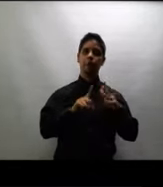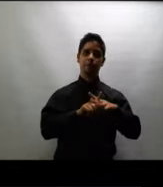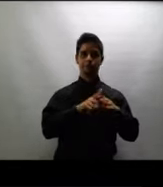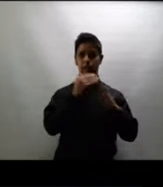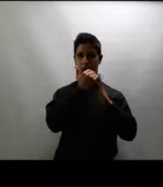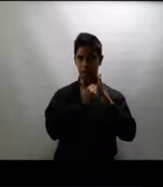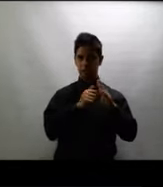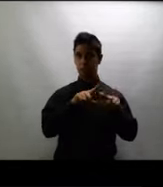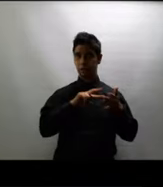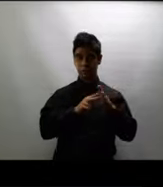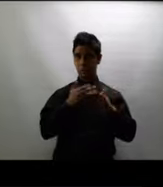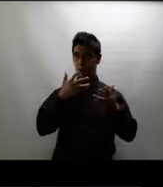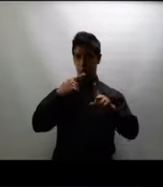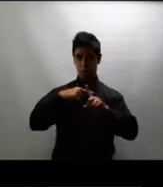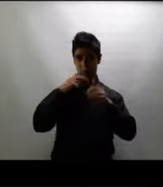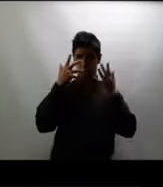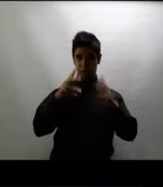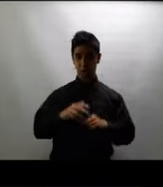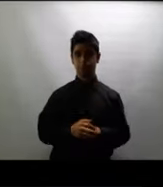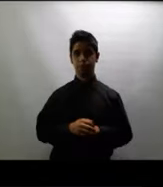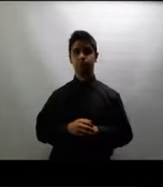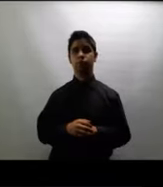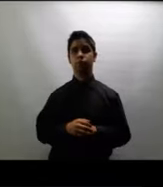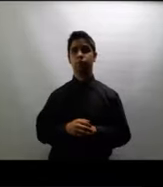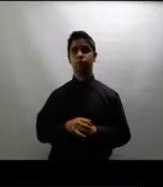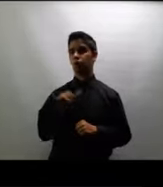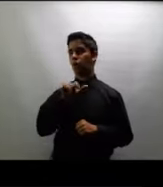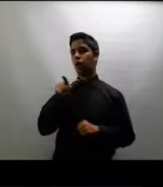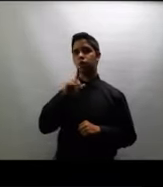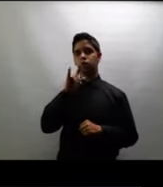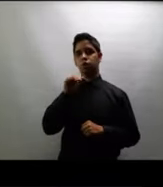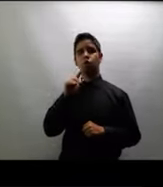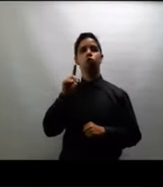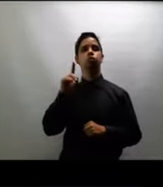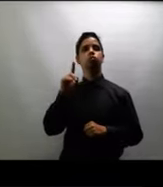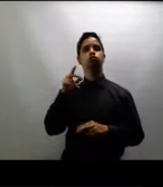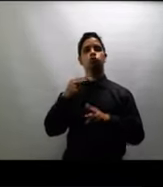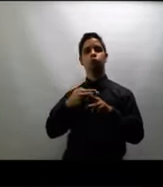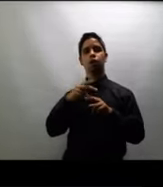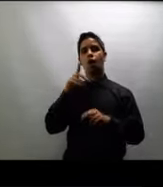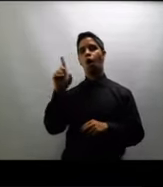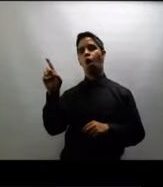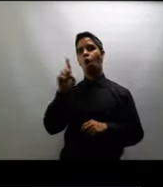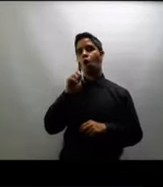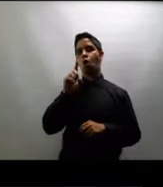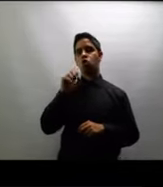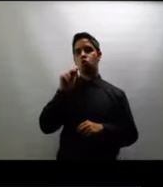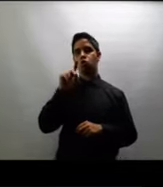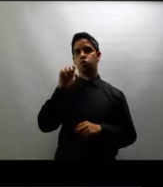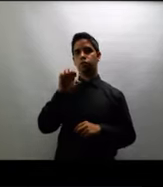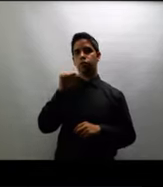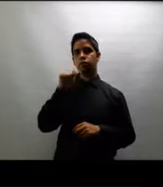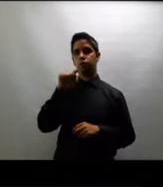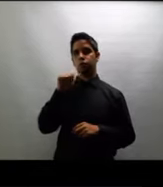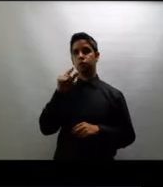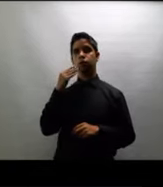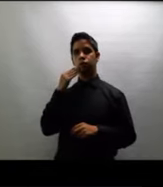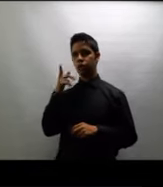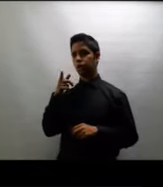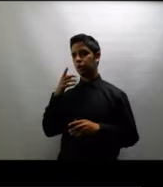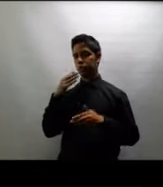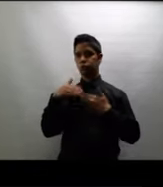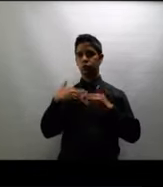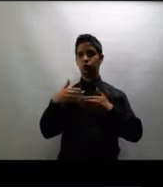bueno que el disco de ¿Dónde están? De José Lugo, uh-huh, es, así es el título, uh-huh, haya entrado, porque yo sé que fue bien